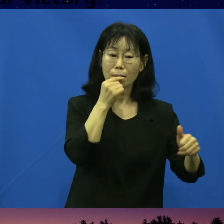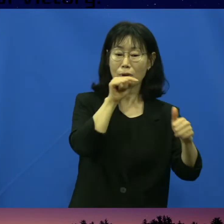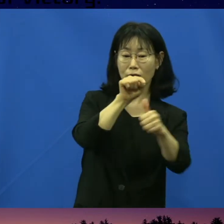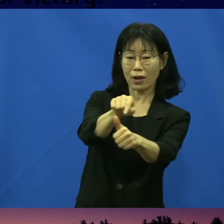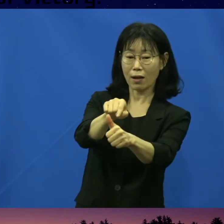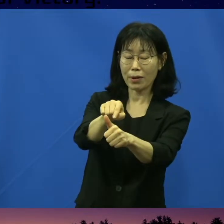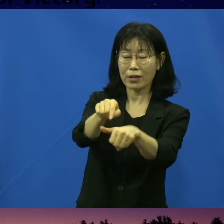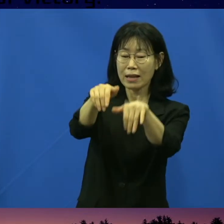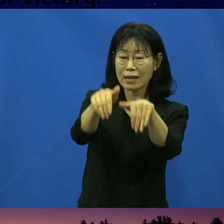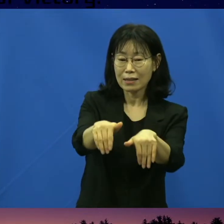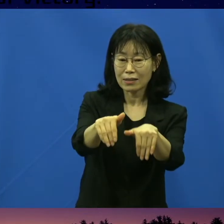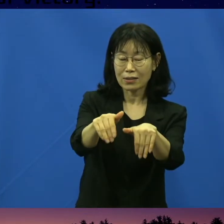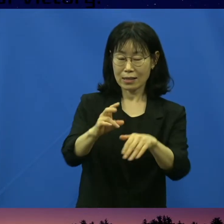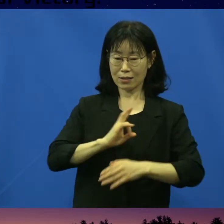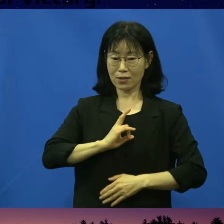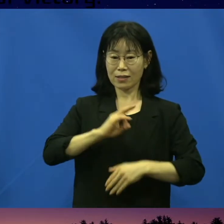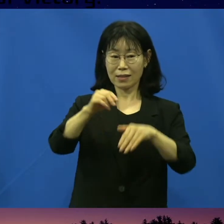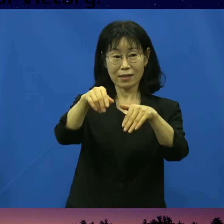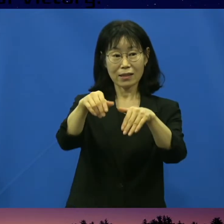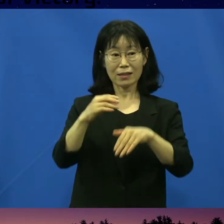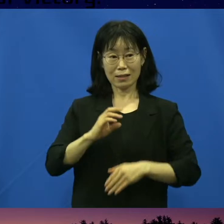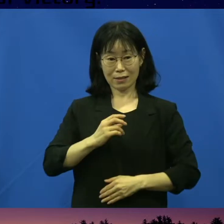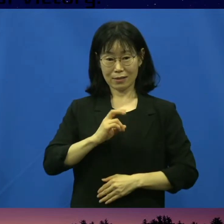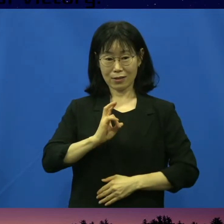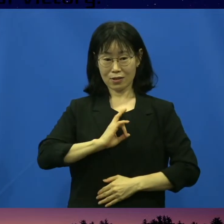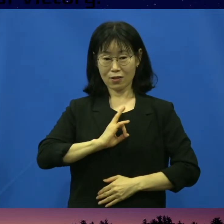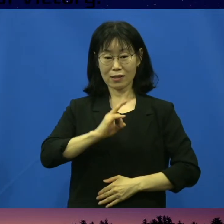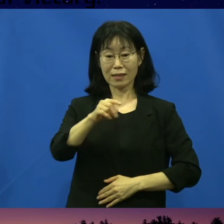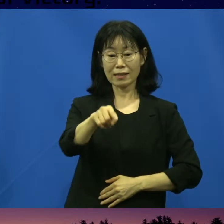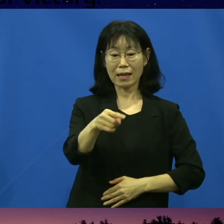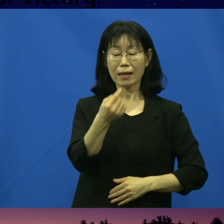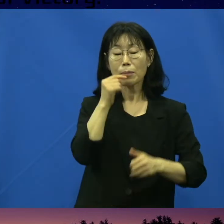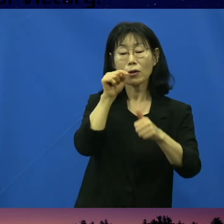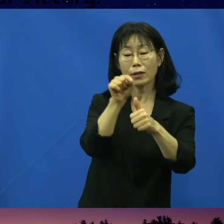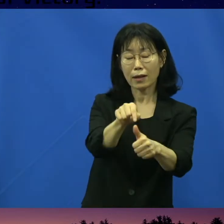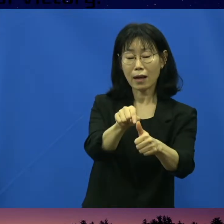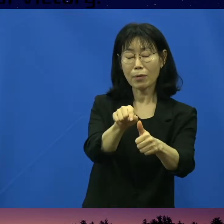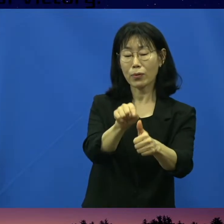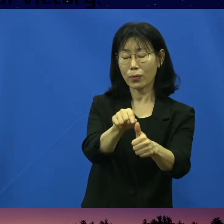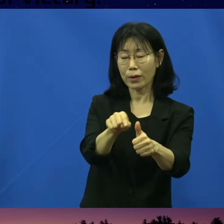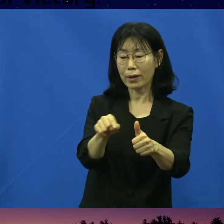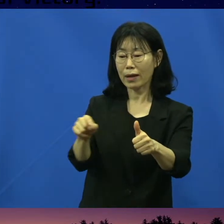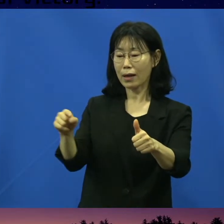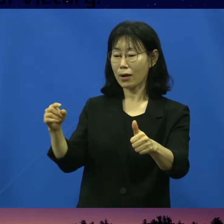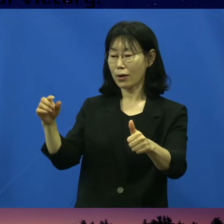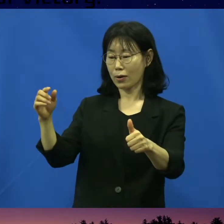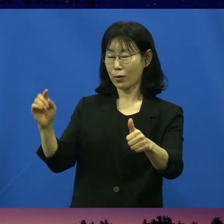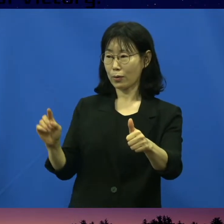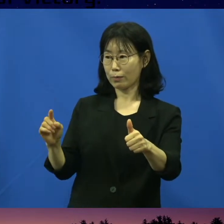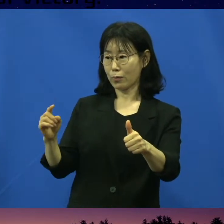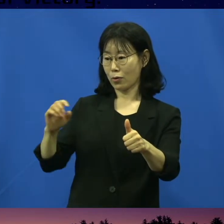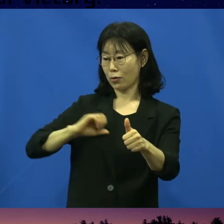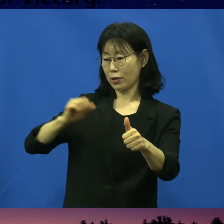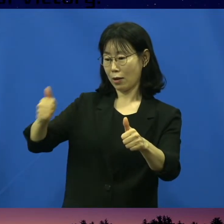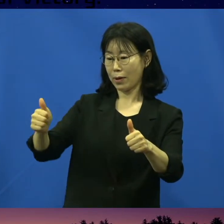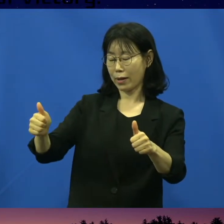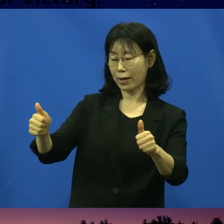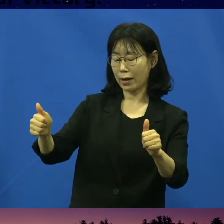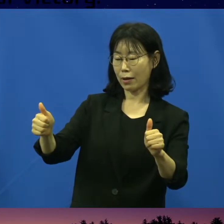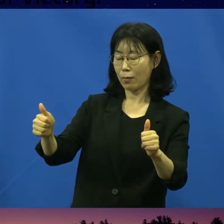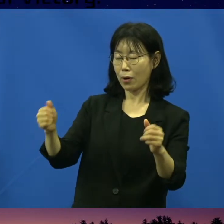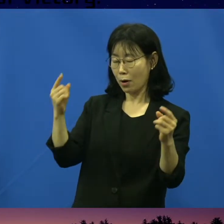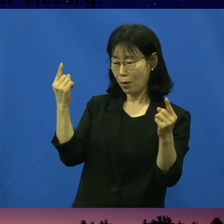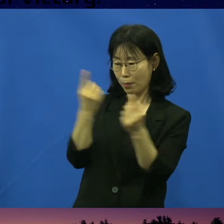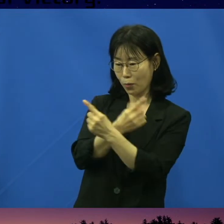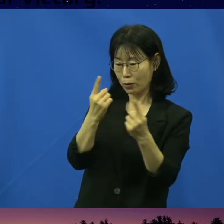왕의 수하에 선지자가 있다고 생각했겠죠. 여전히 권력에 도취되어 있는 사람. 여러분, 권력을 가지면요 착각 정세가